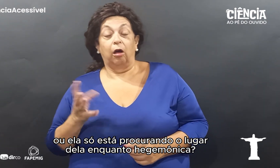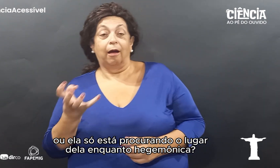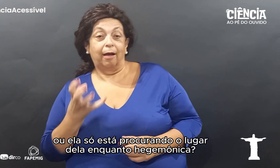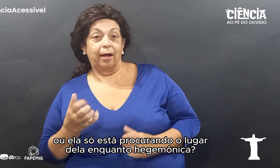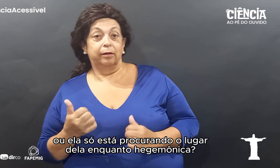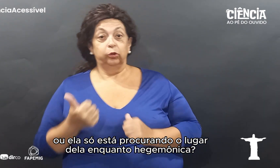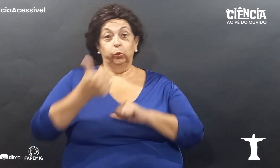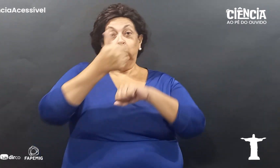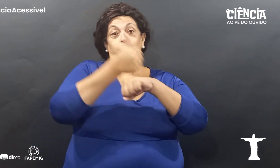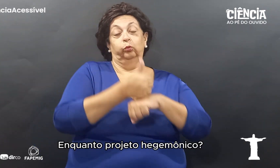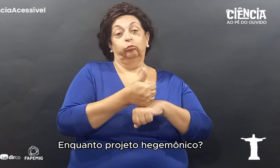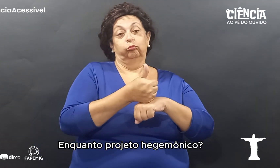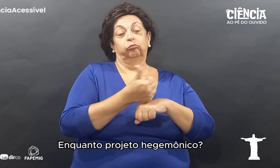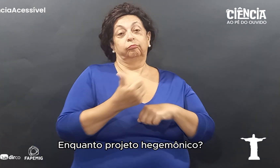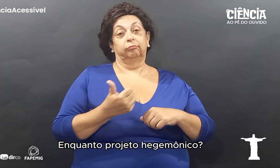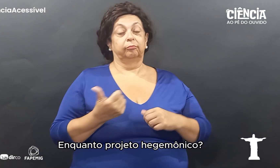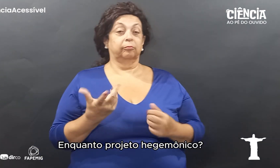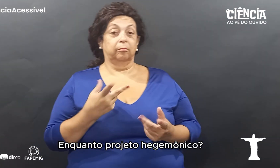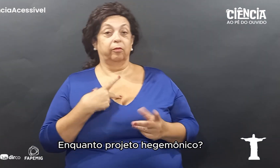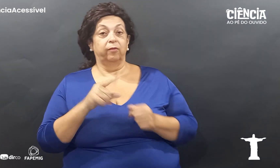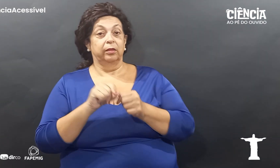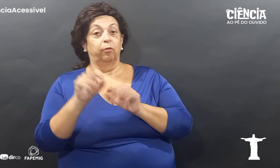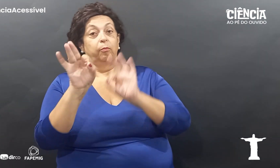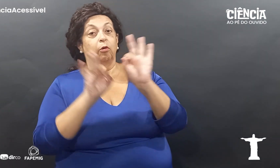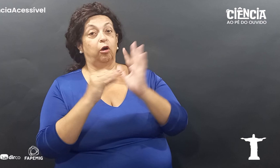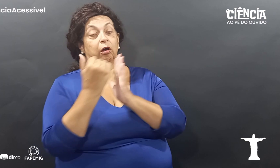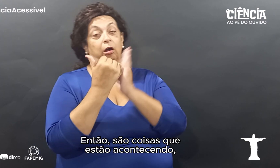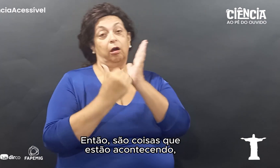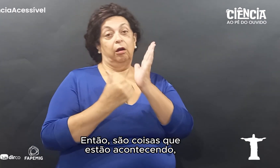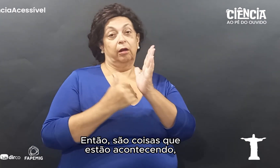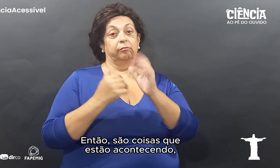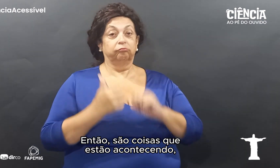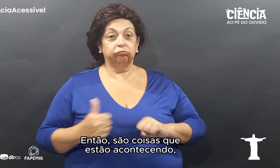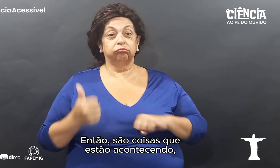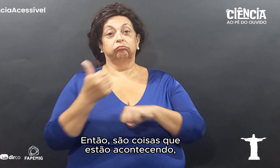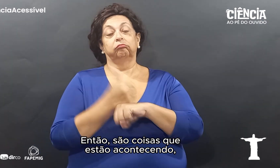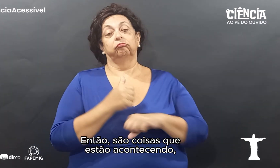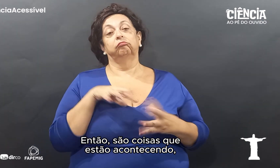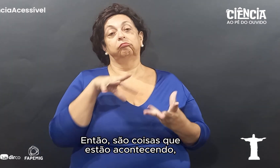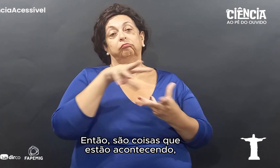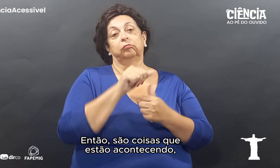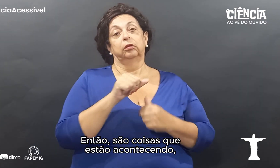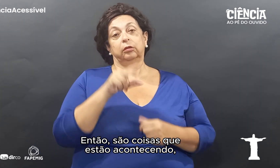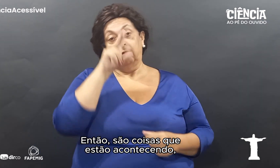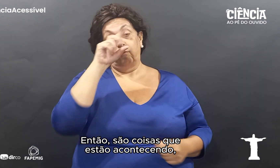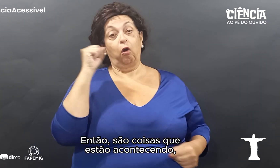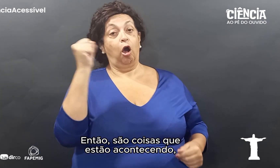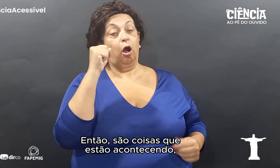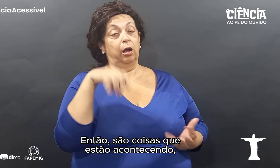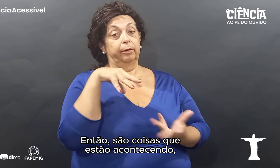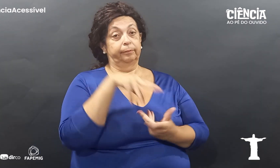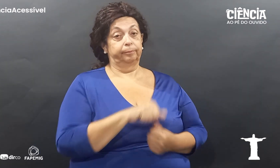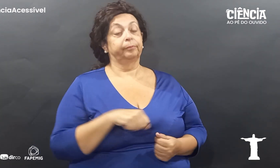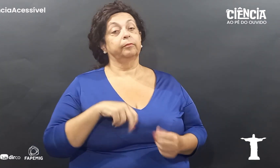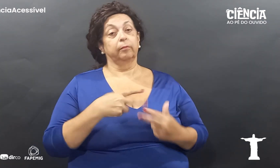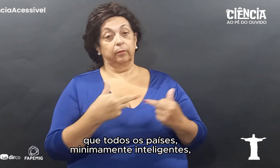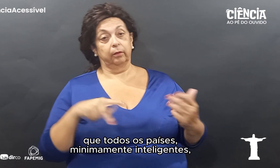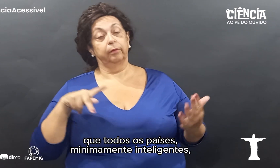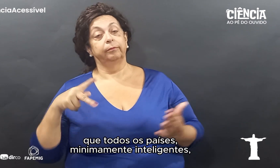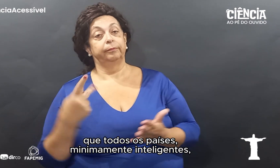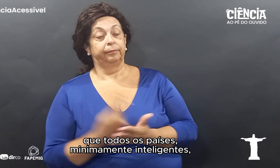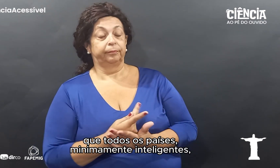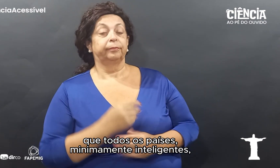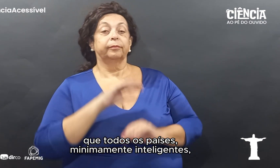enquanto hegemônica, enquanto projeto hegemônico? Então, são coisas que estão acontecendo